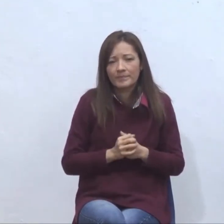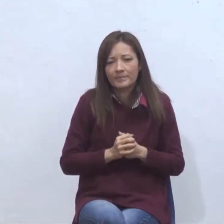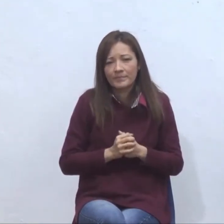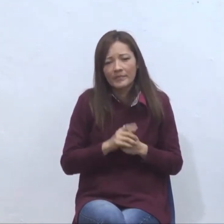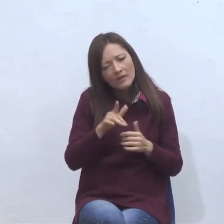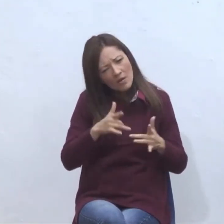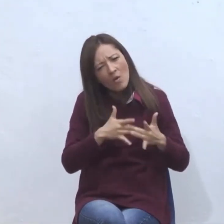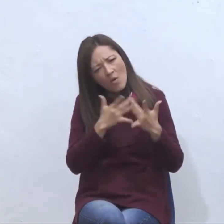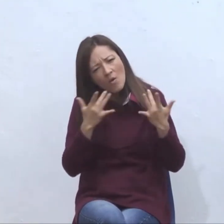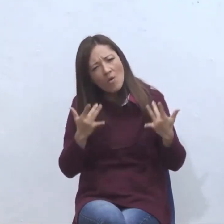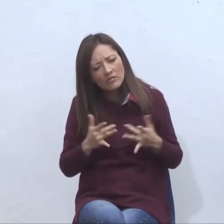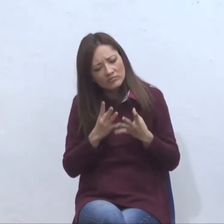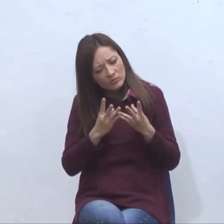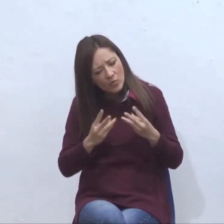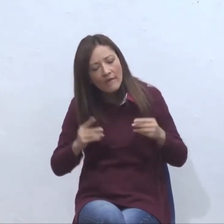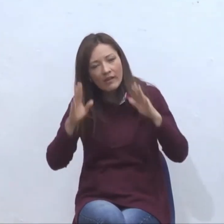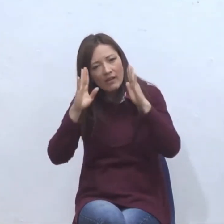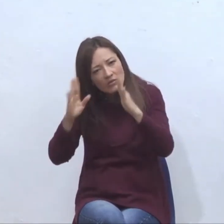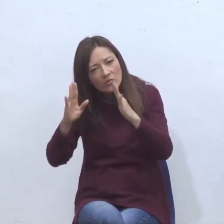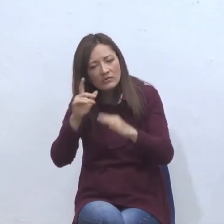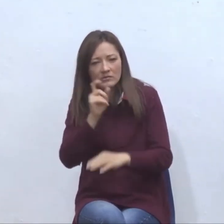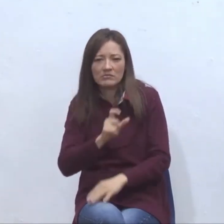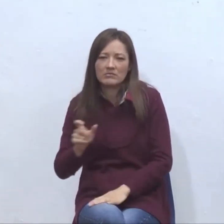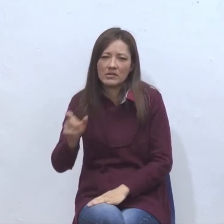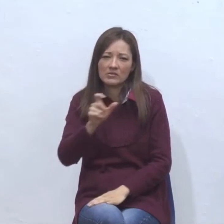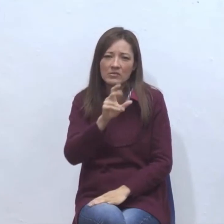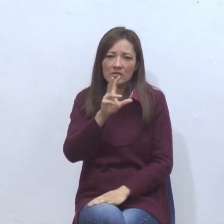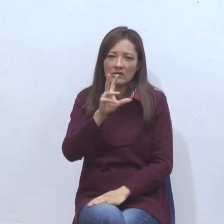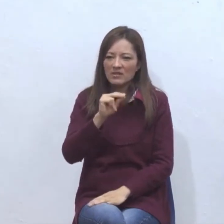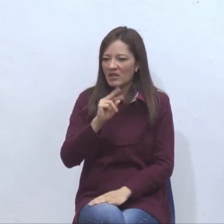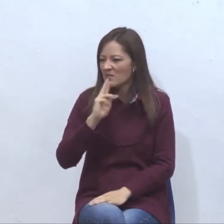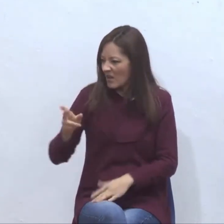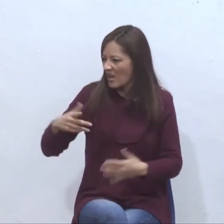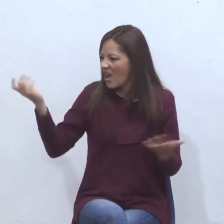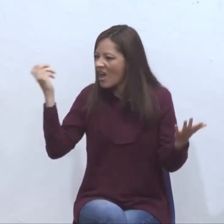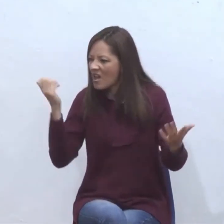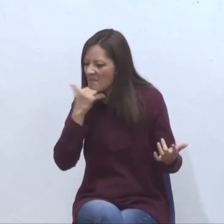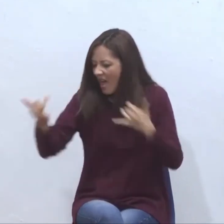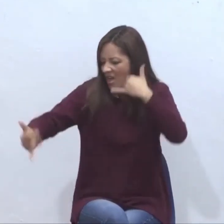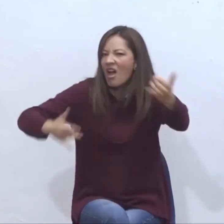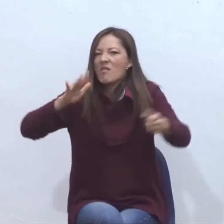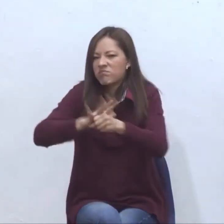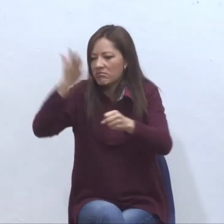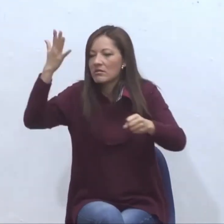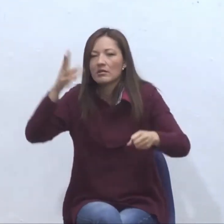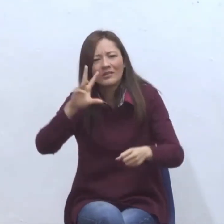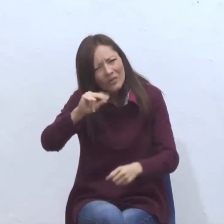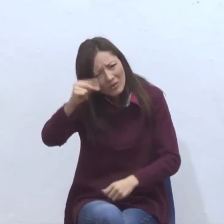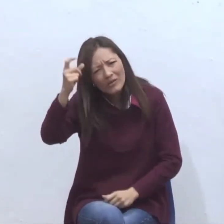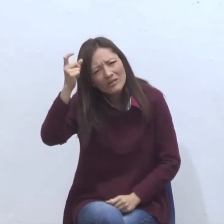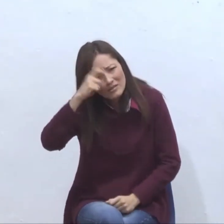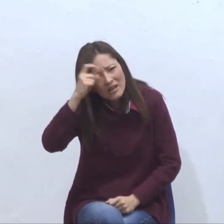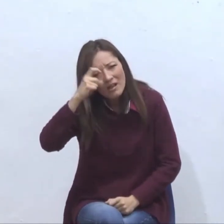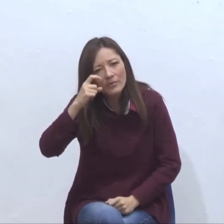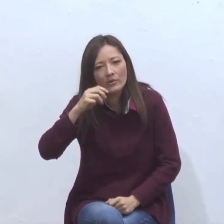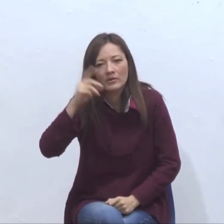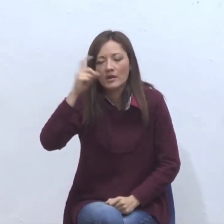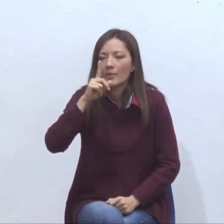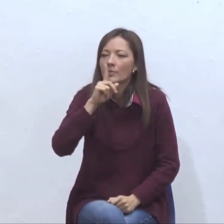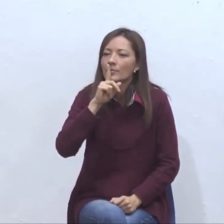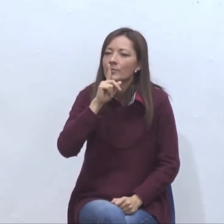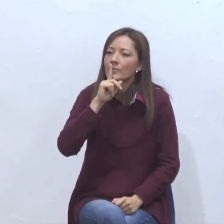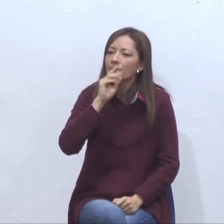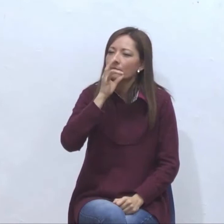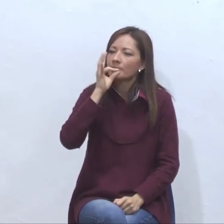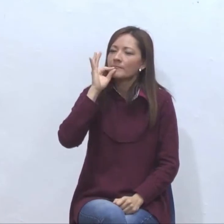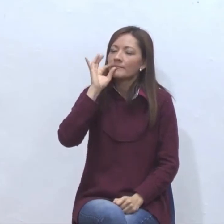tenga un corazón blando y escuche a la gente, no le conteste con piedra en la mano, sino sea sabio. Dice que el sabio sabe guardar silencio.